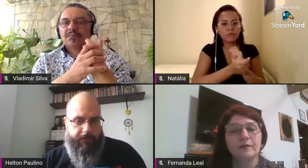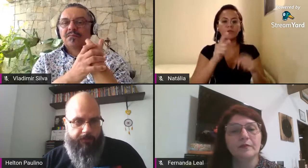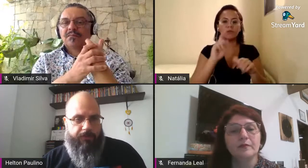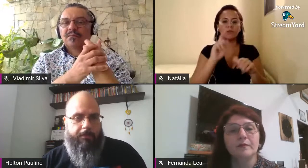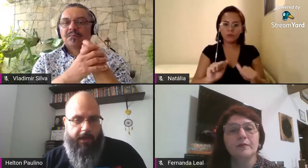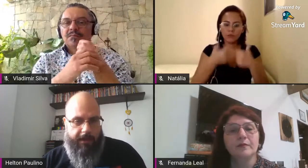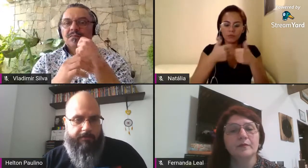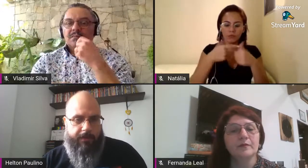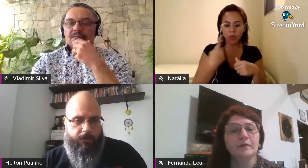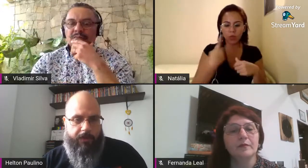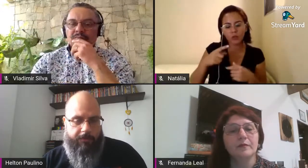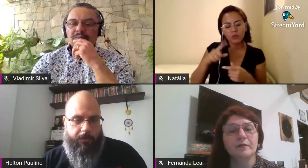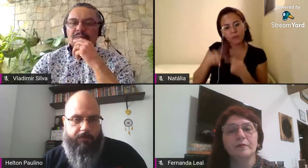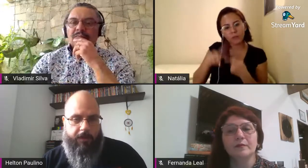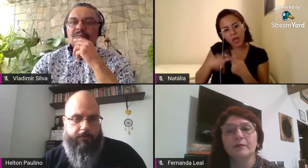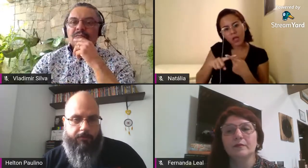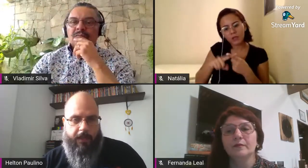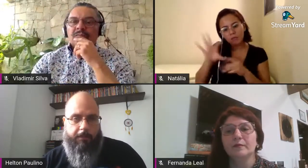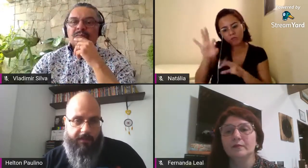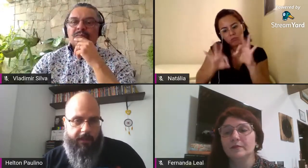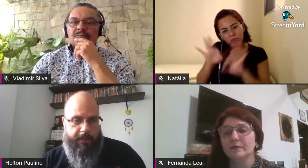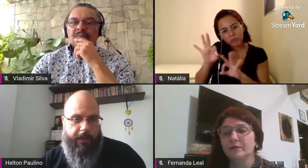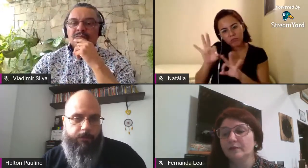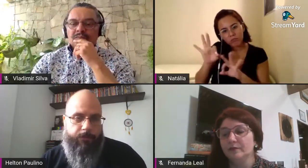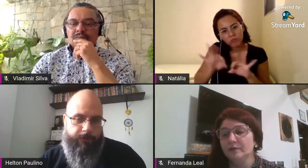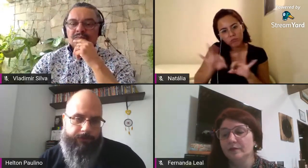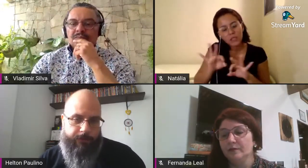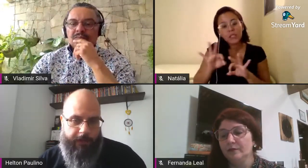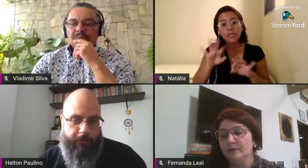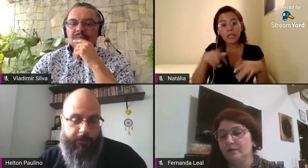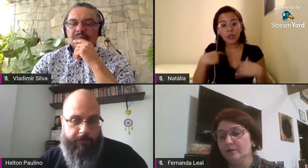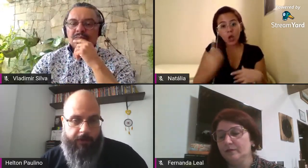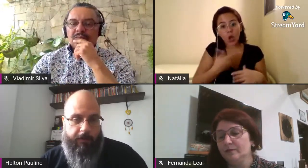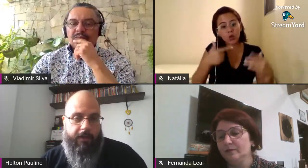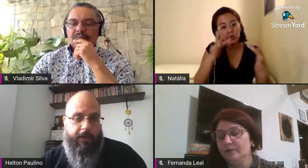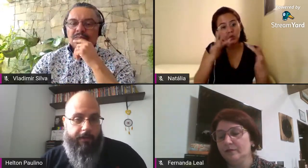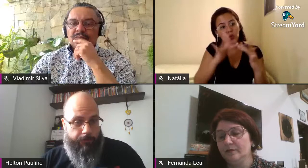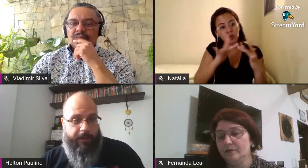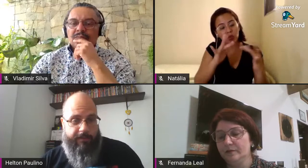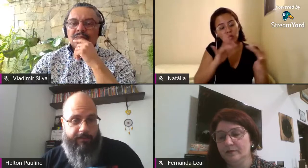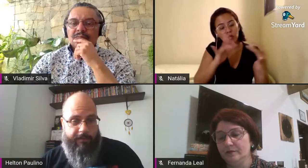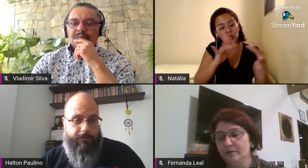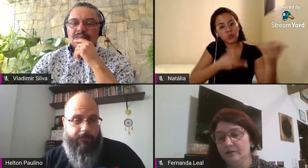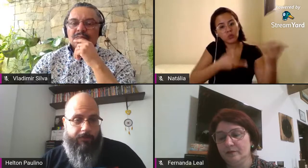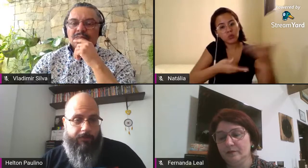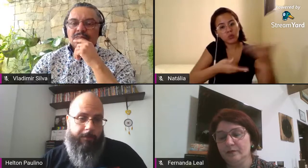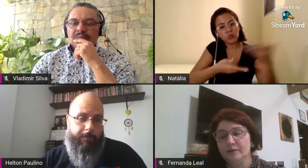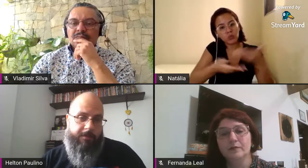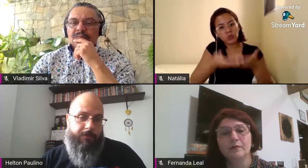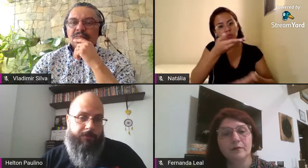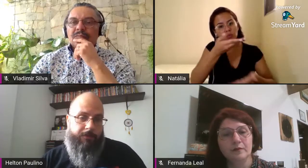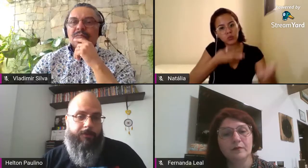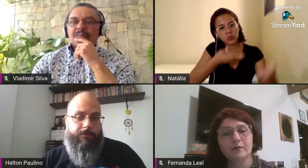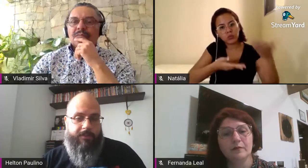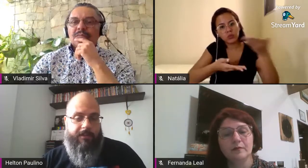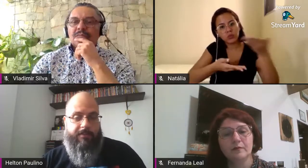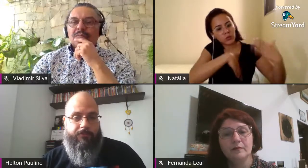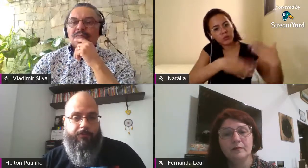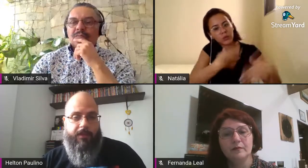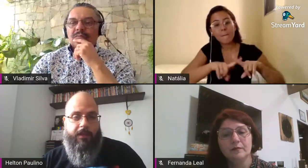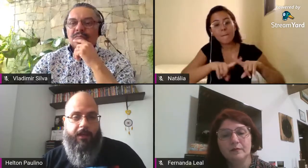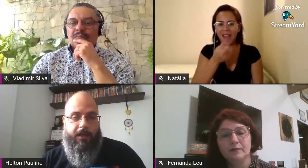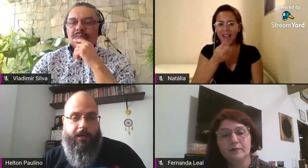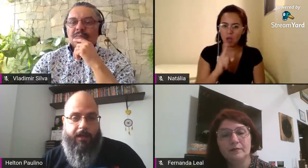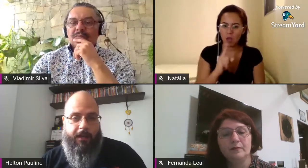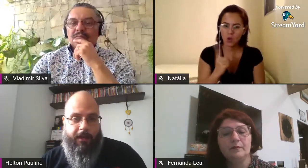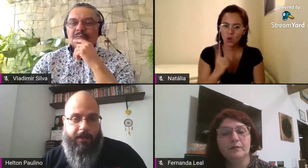nos recheando de feedbacks no decorrer desse processo. Tá? Mas ainda é único no território nacional. Isso faz, inclusive, com que, por exemplo, nossos alunos eles